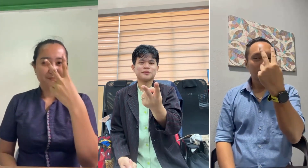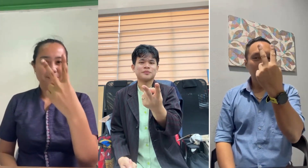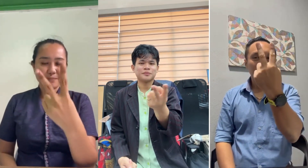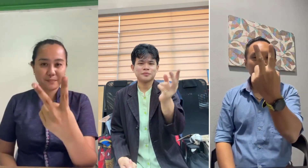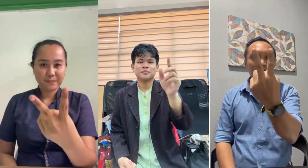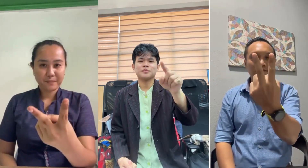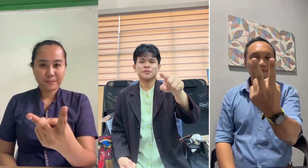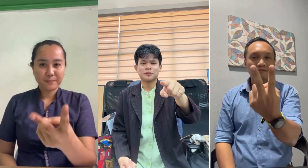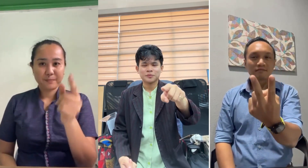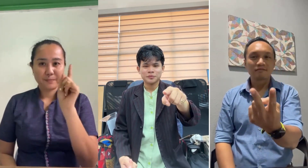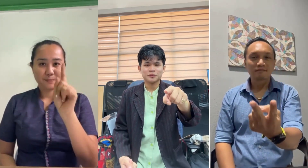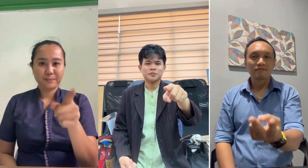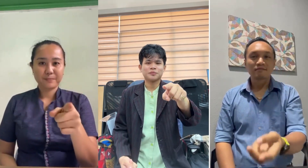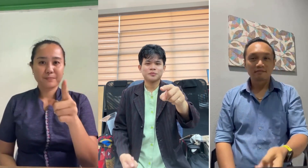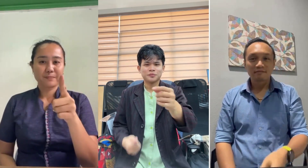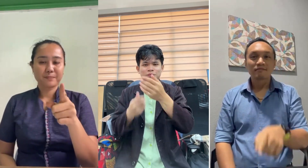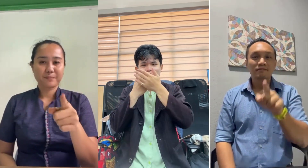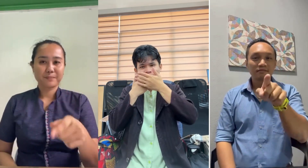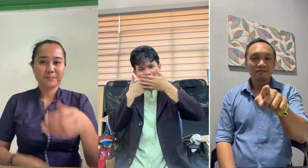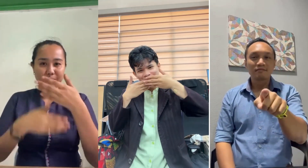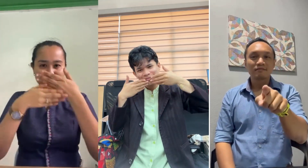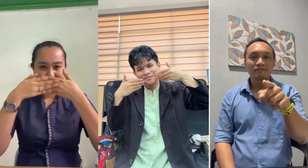masilayan lang ang iyong ngiti.